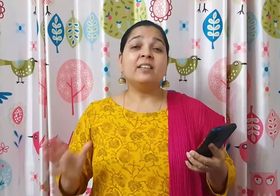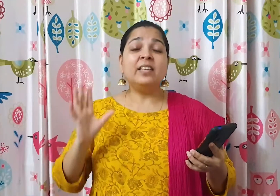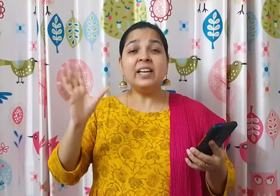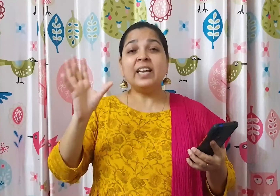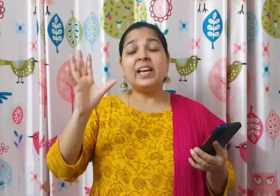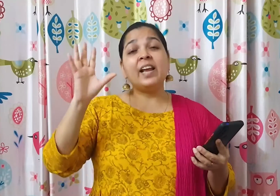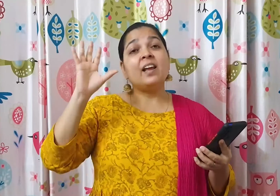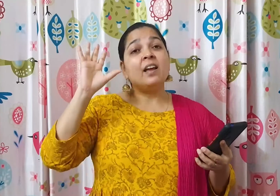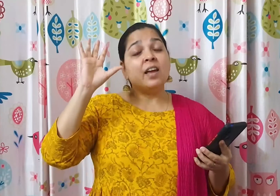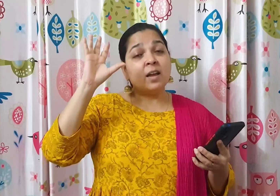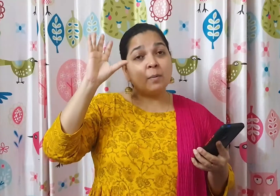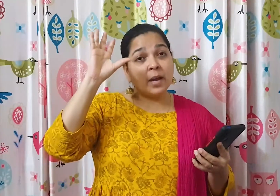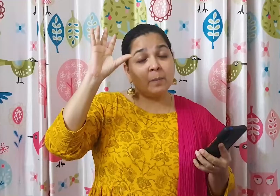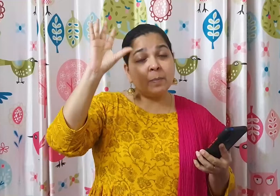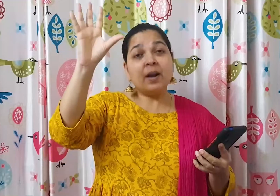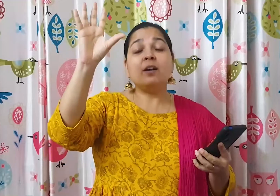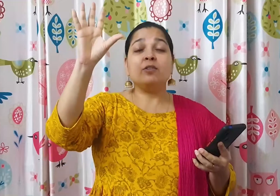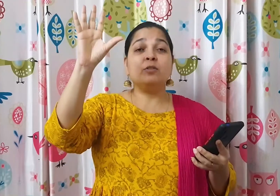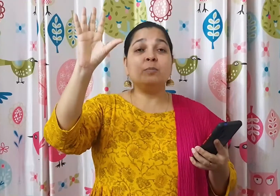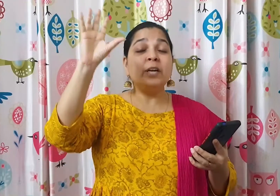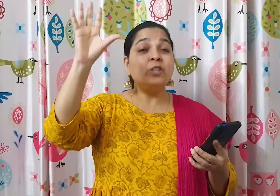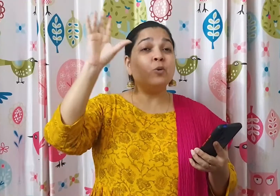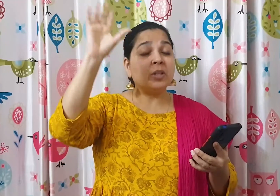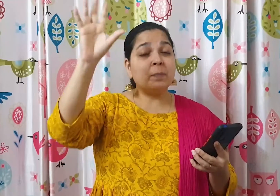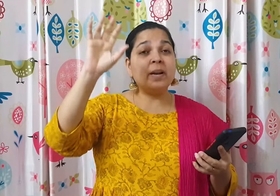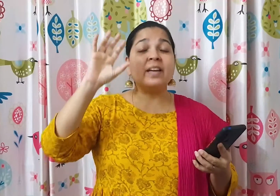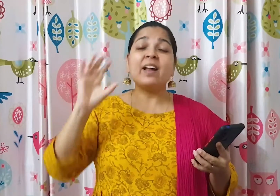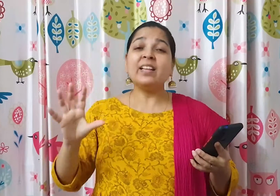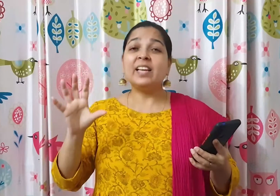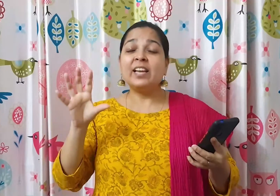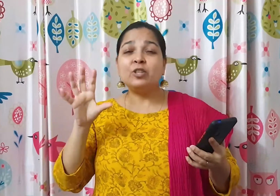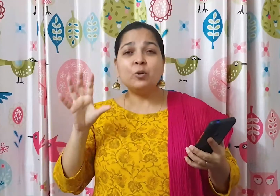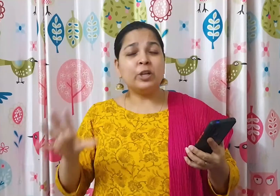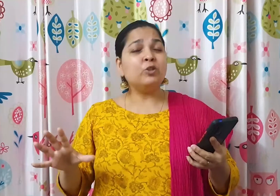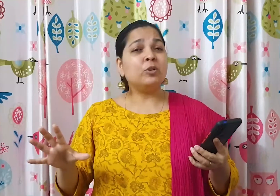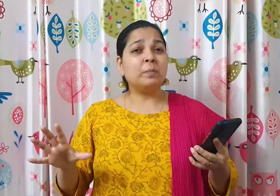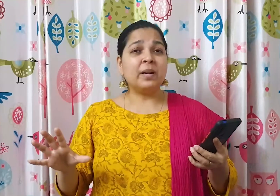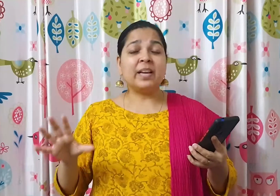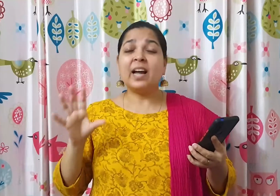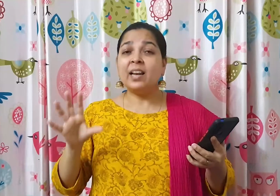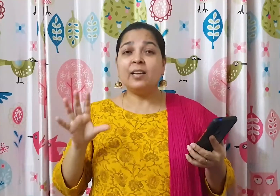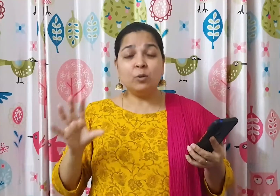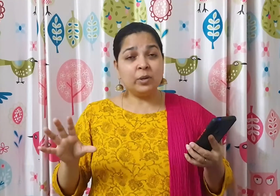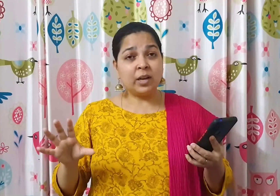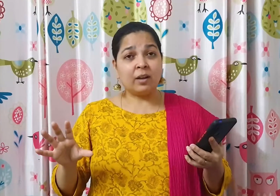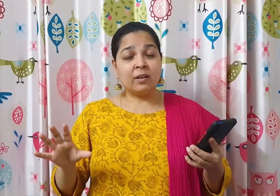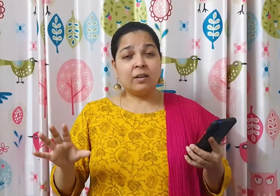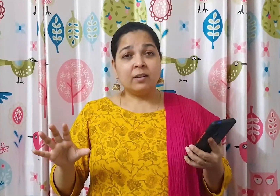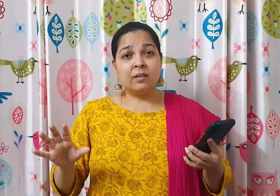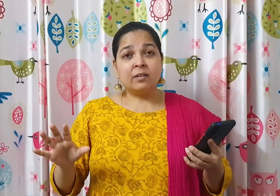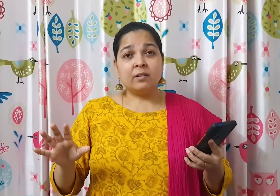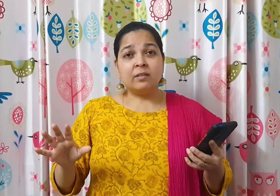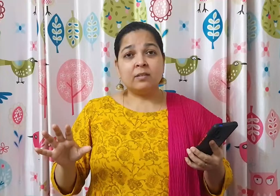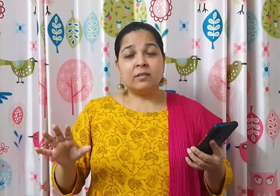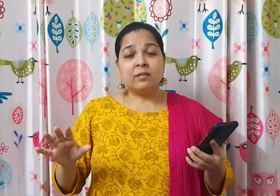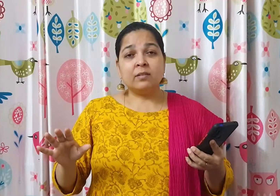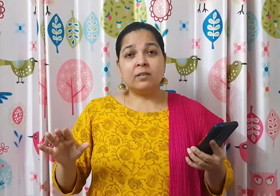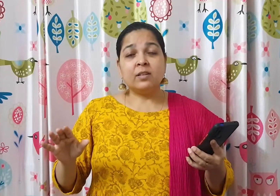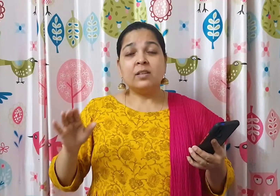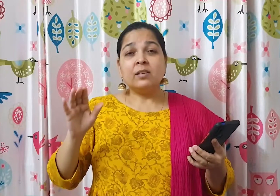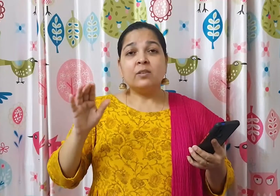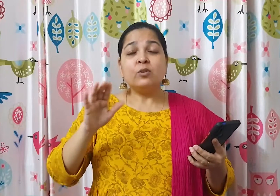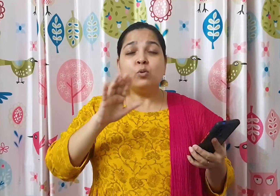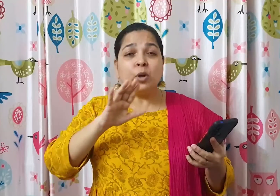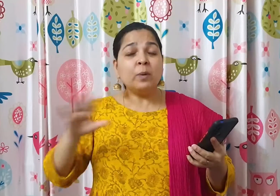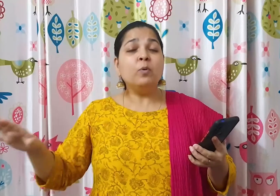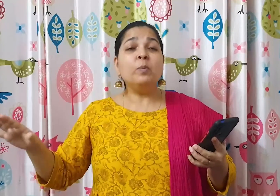বিচাৰে, তেতিয়া আপুনি একেবাৰে স্পষ্ট ছবি অংকন কৰক যে আপুনি কি বিচাৰে, স্পষ্টৰূপে আপুনি কল্পনা কৰক